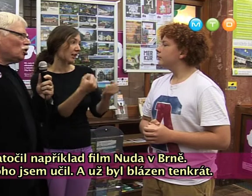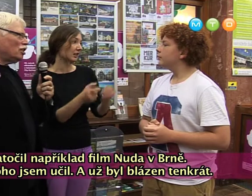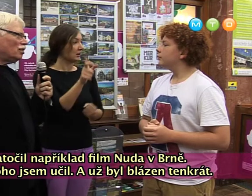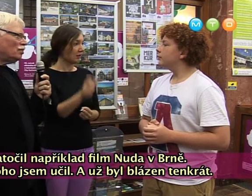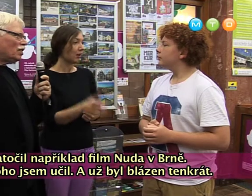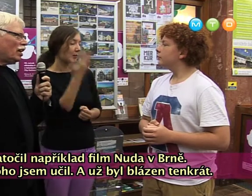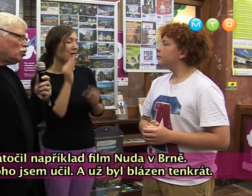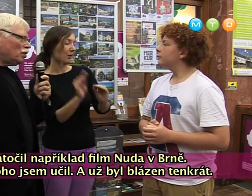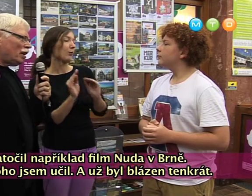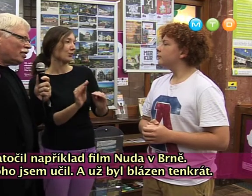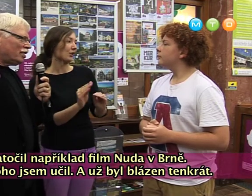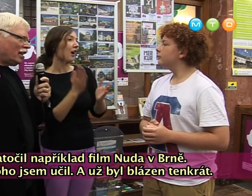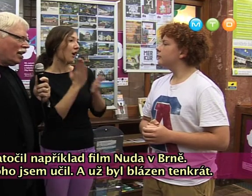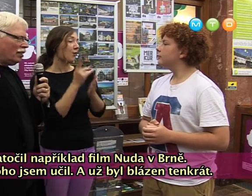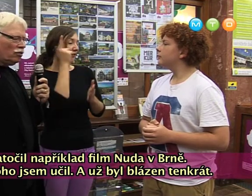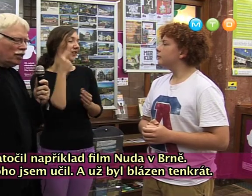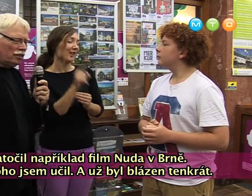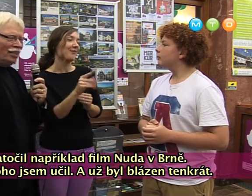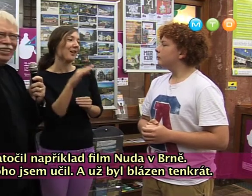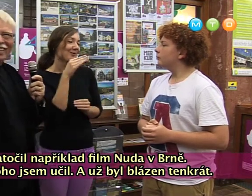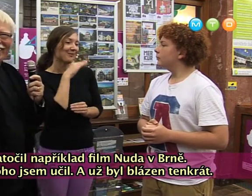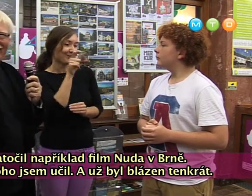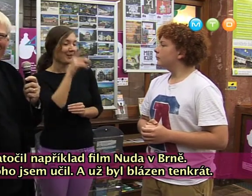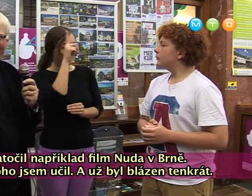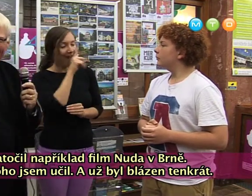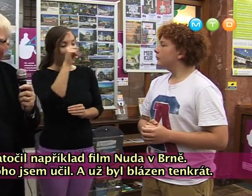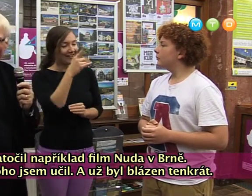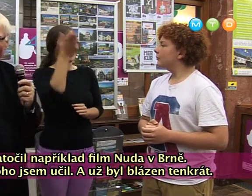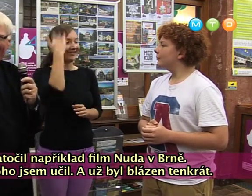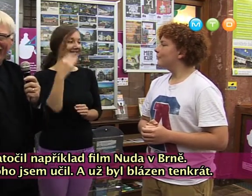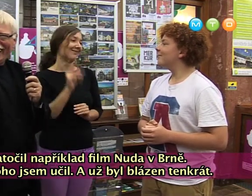jsem učil. A už byl blázen tenkrát. No tak...